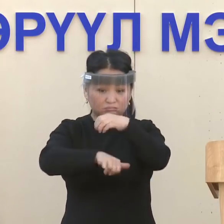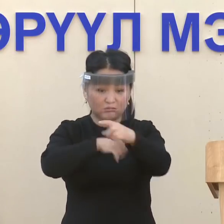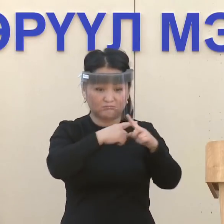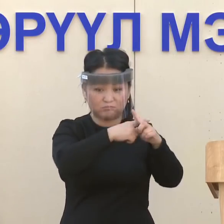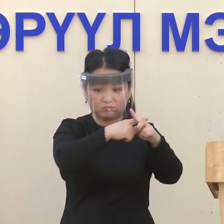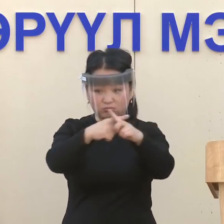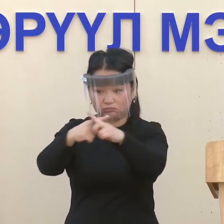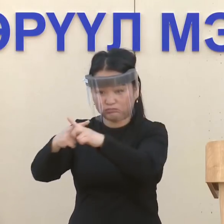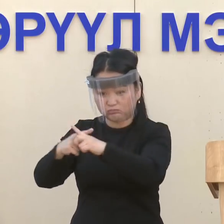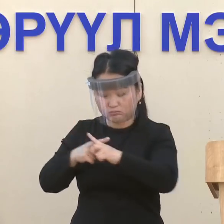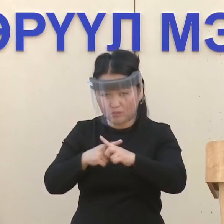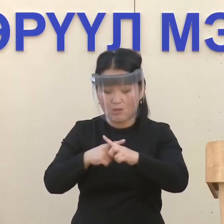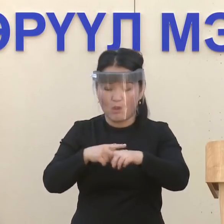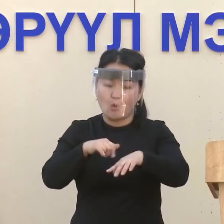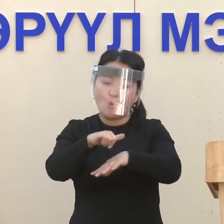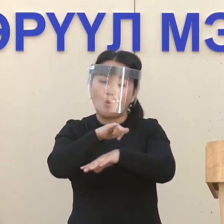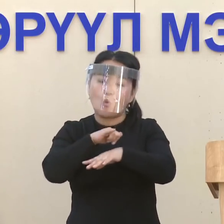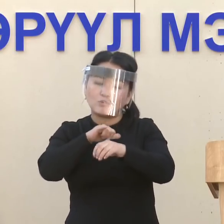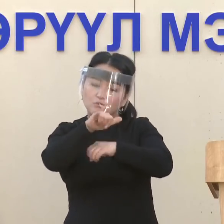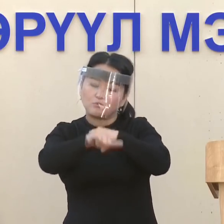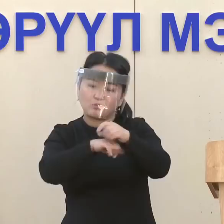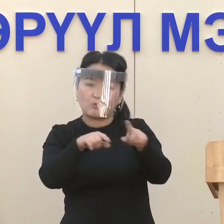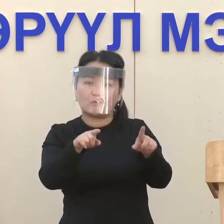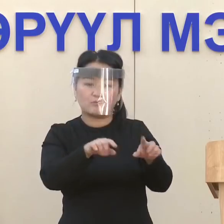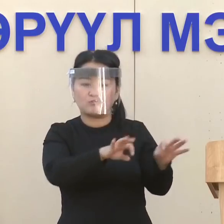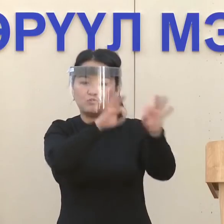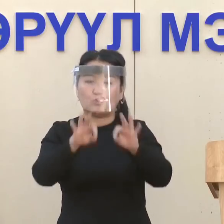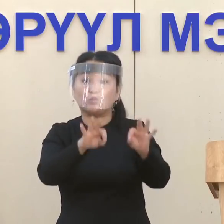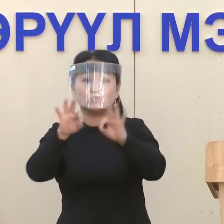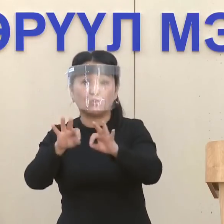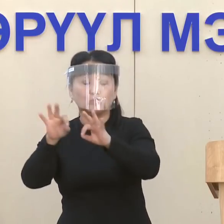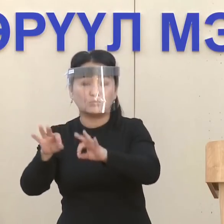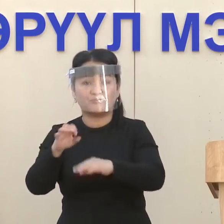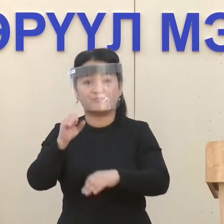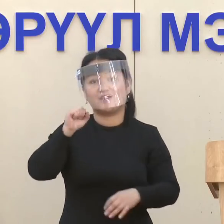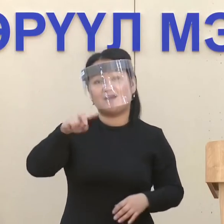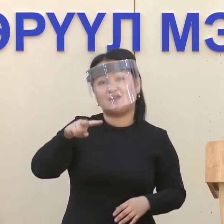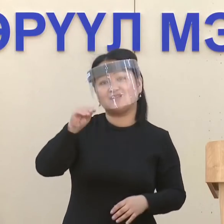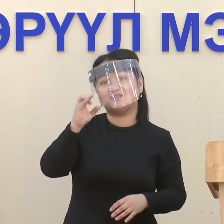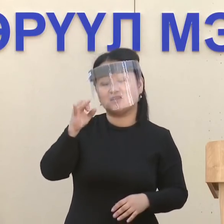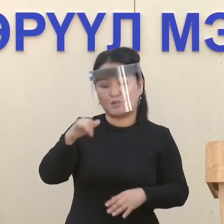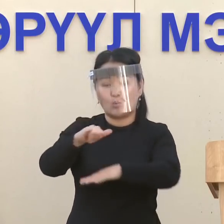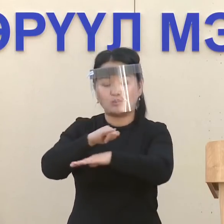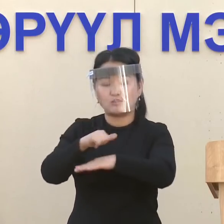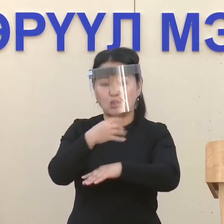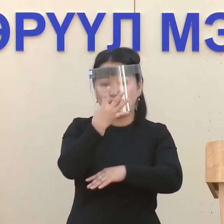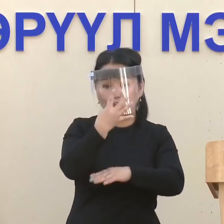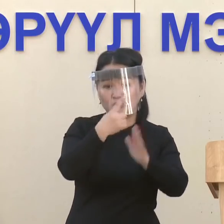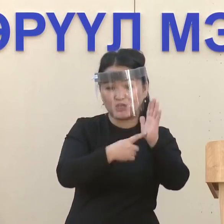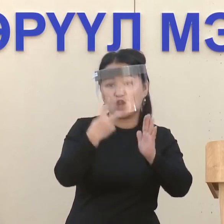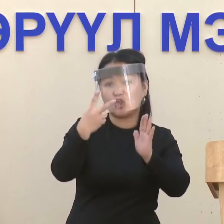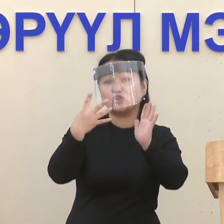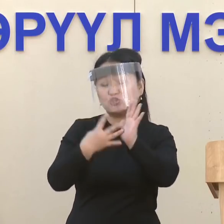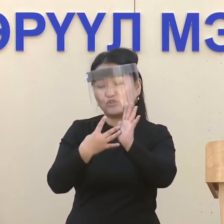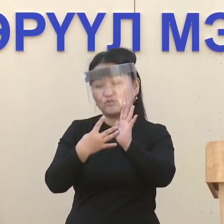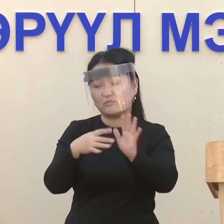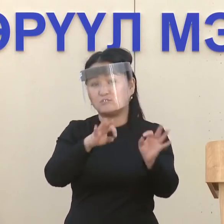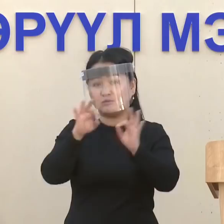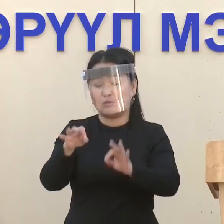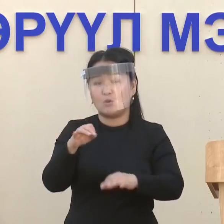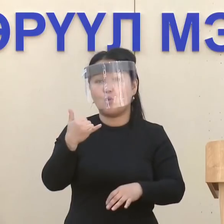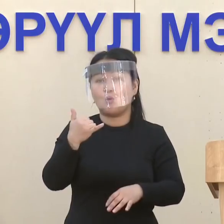одоо дэглэмийн хугацааг улс орнууд сунгаж байна. Тухайлах юм бол Алжир улс 4-р сарын 29 хүртэл, Узбекистан улс